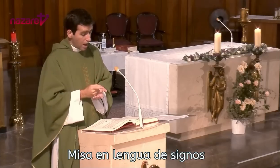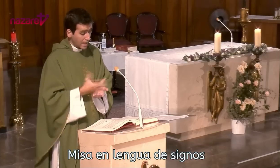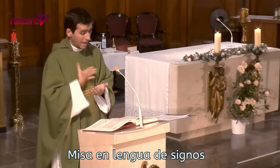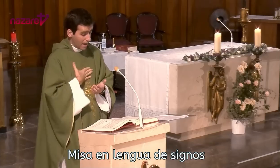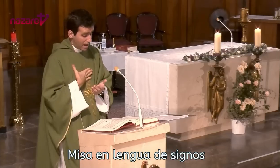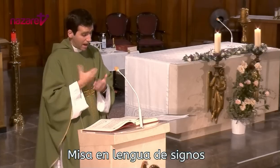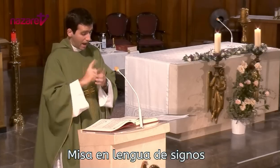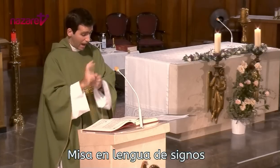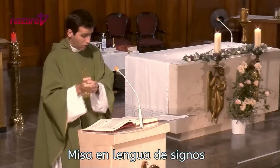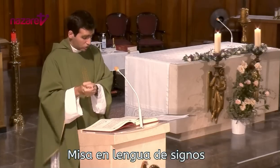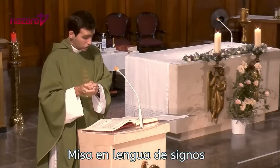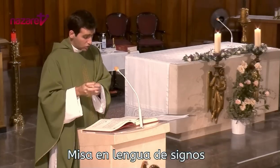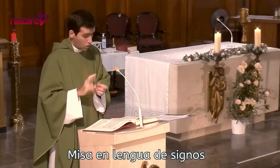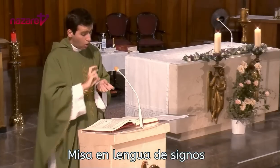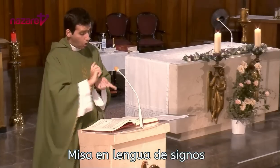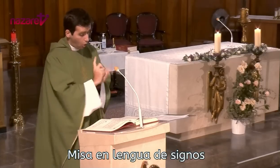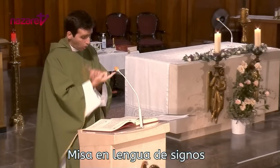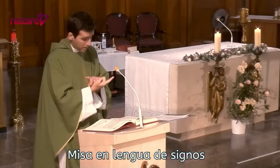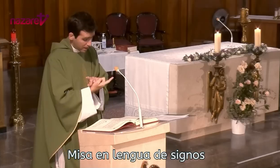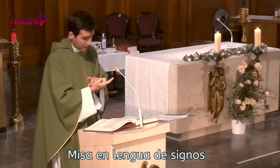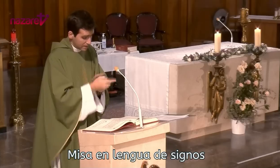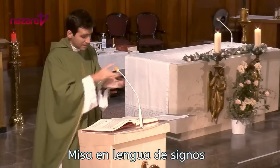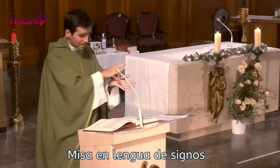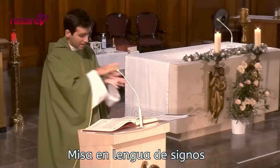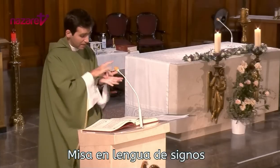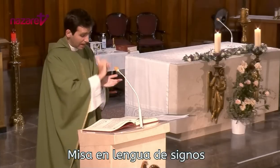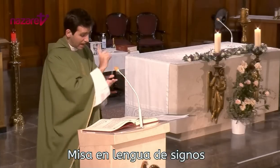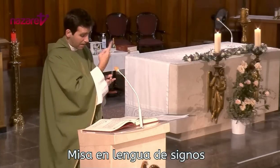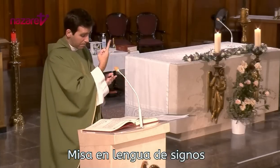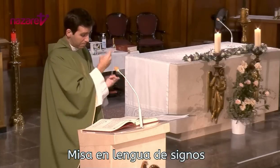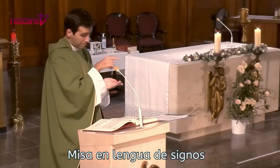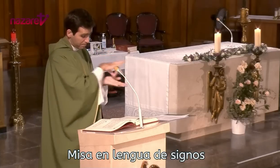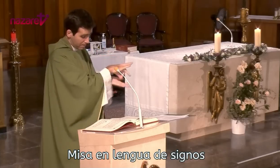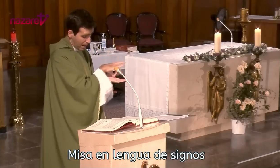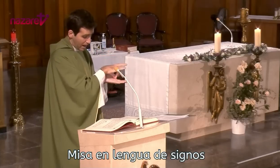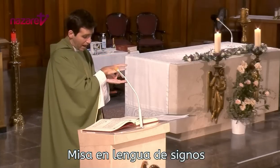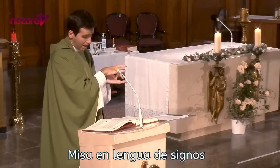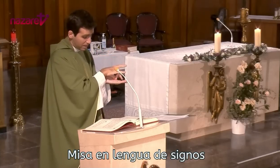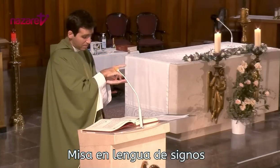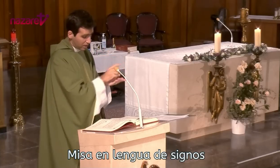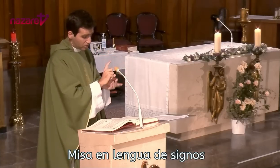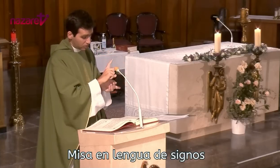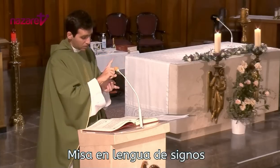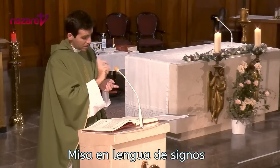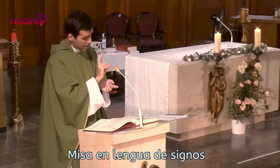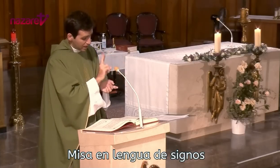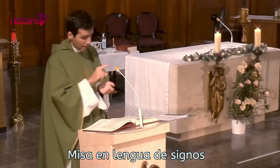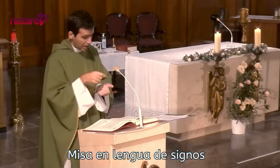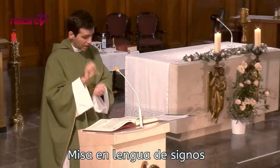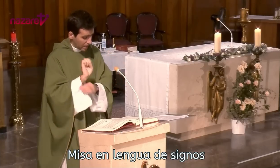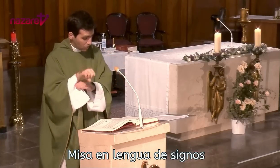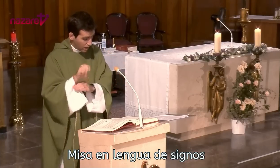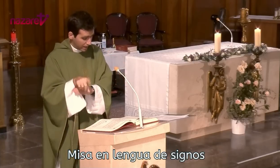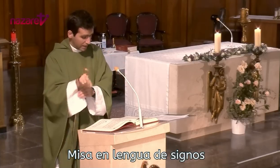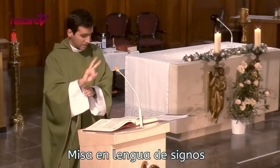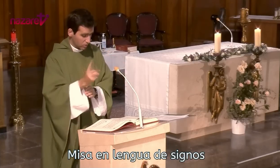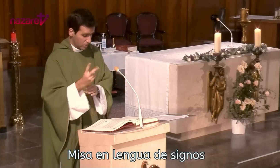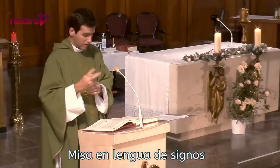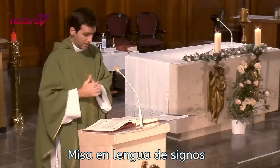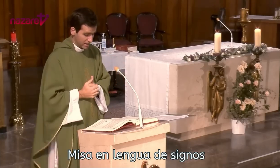y amará al otro, o bien se dedicará al primero y no hará caso del